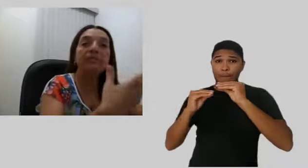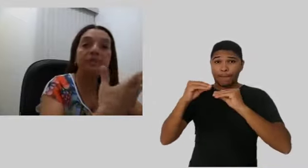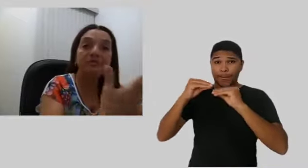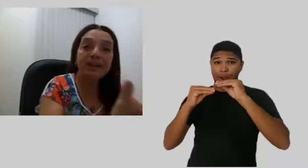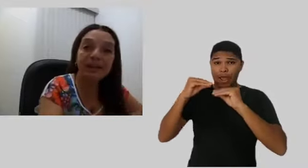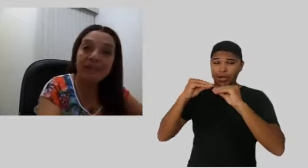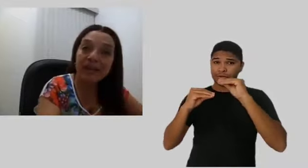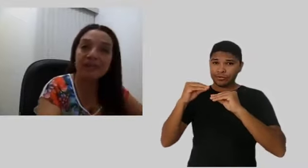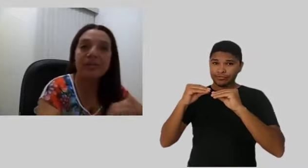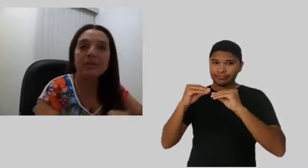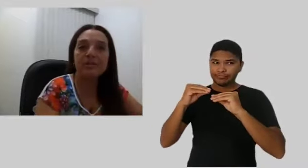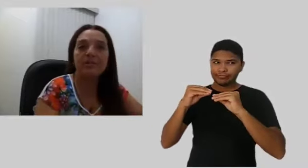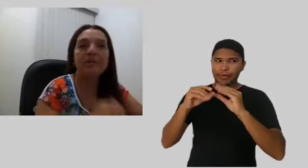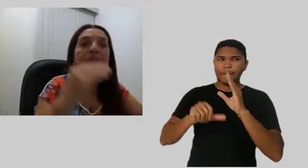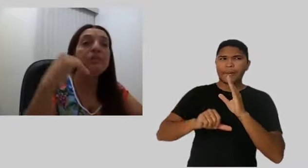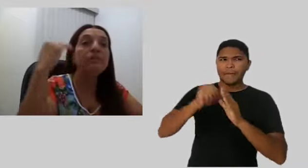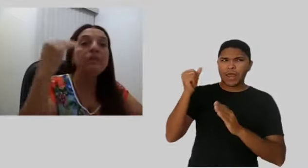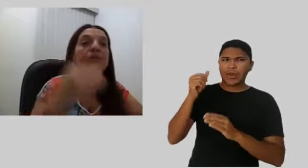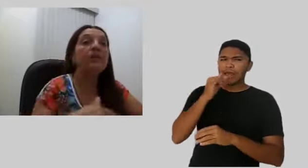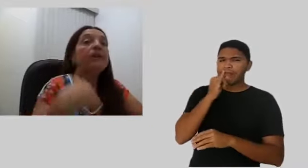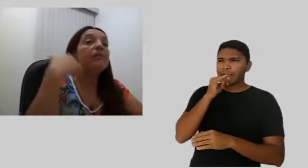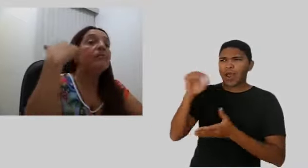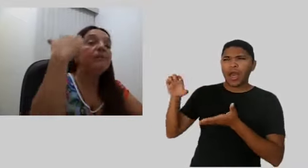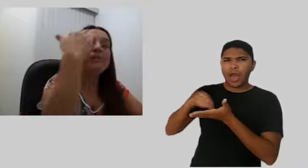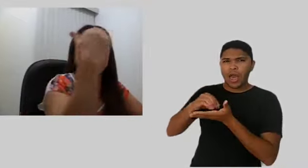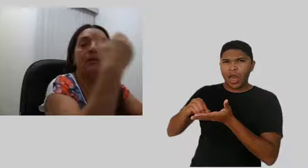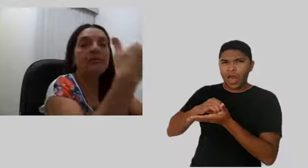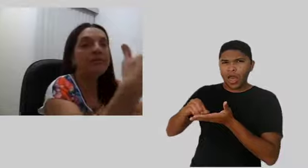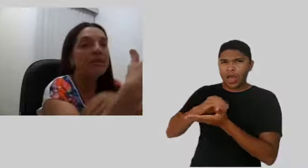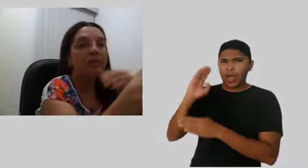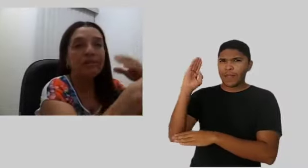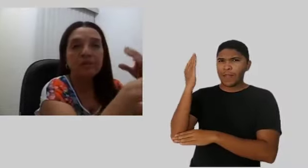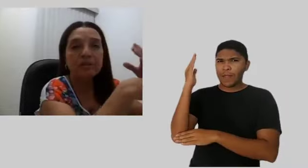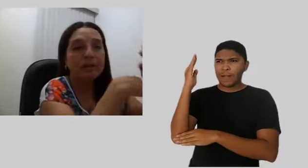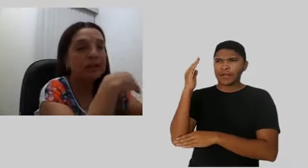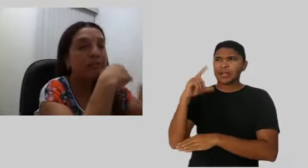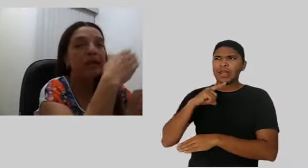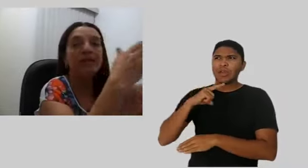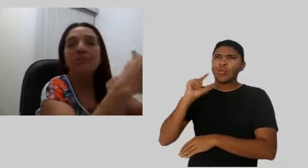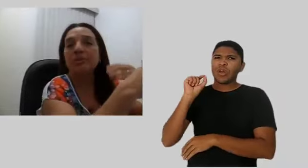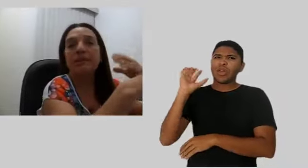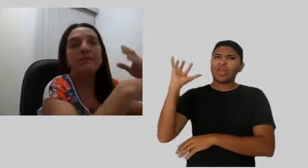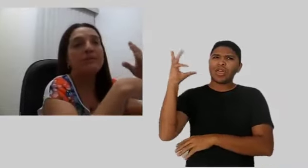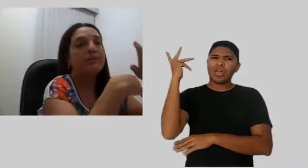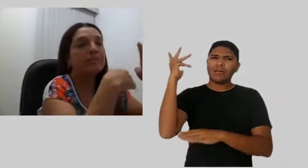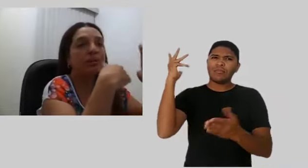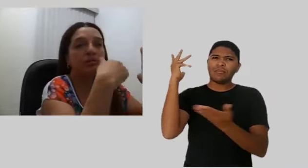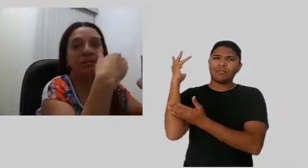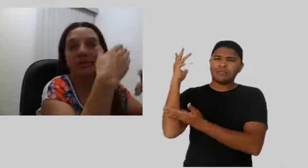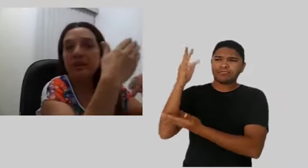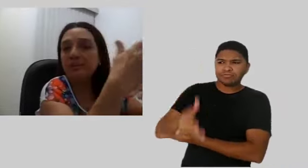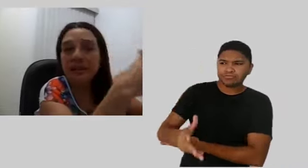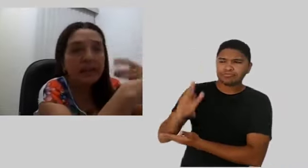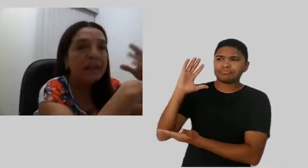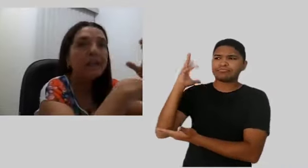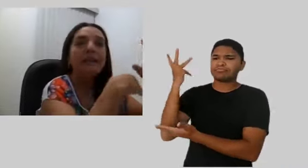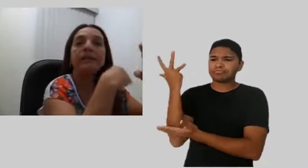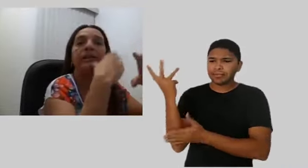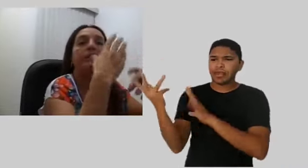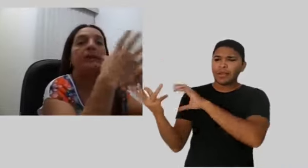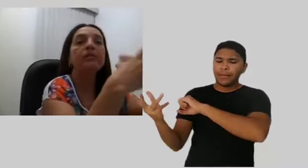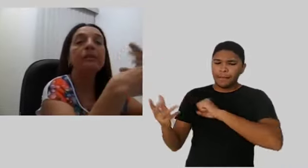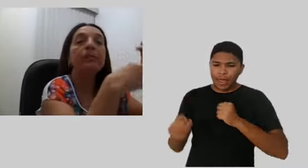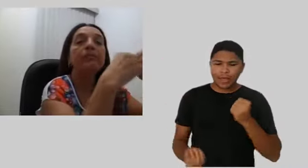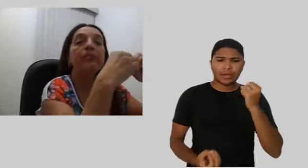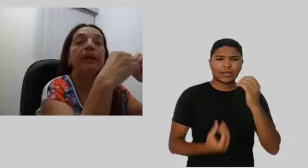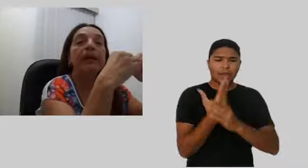primeiro levava ao desmatamento, olha só, vai evoluindo. O primeiro leva a um desmatamento, porque usa da